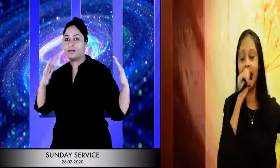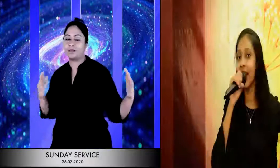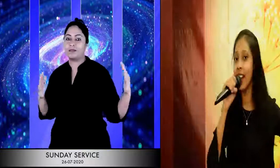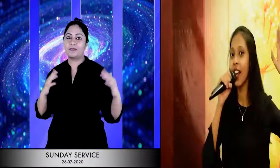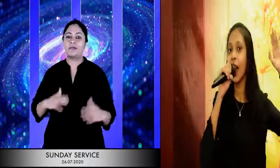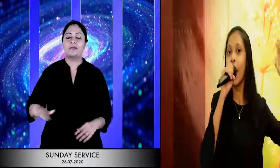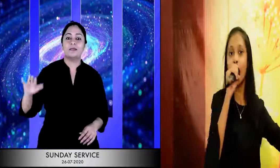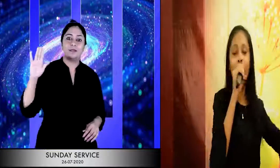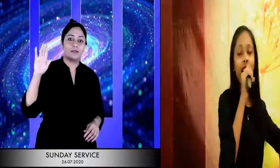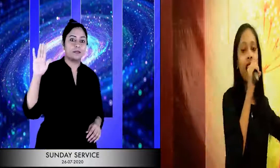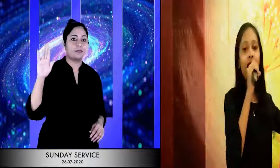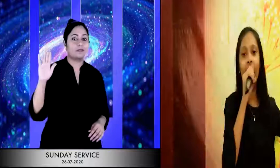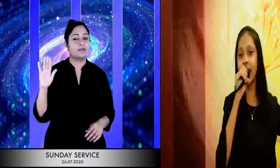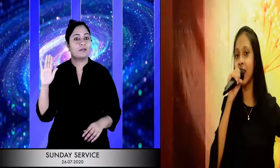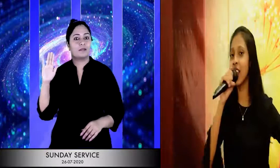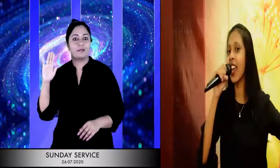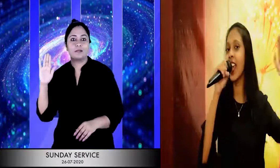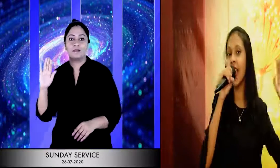আমার মহান আছি,